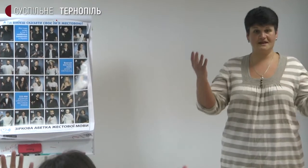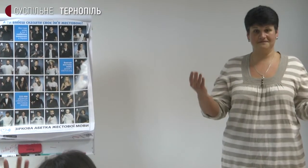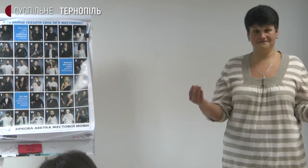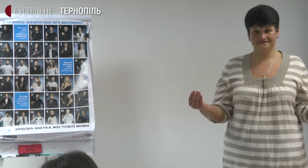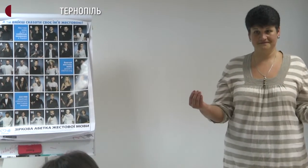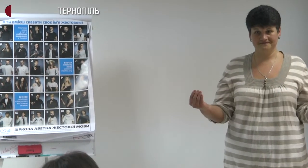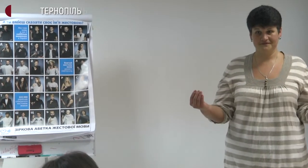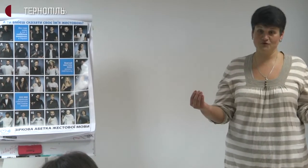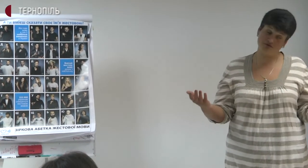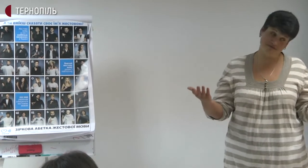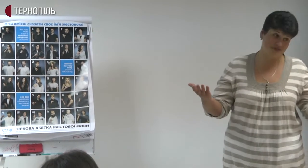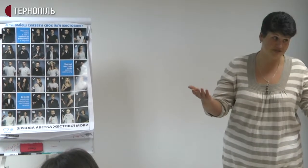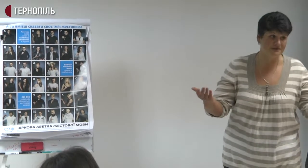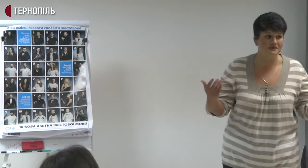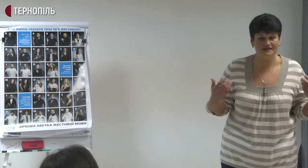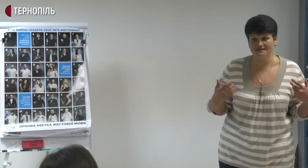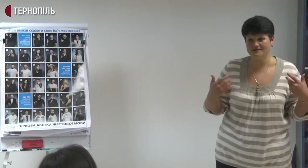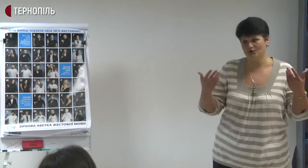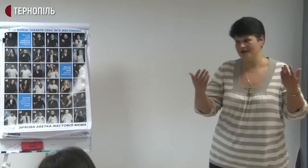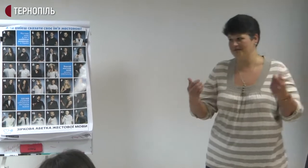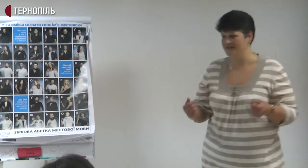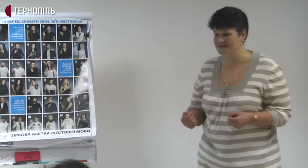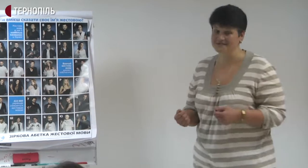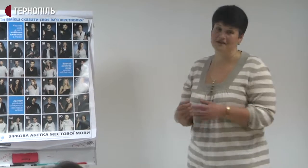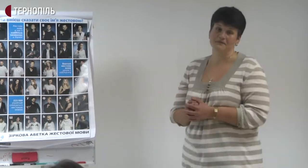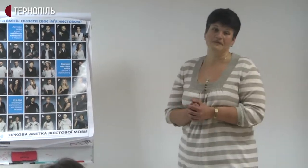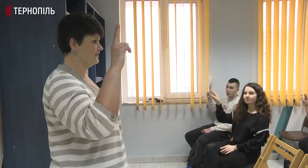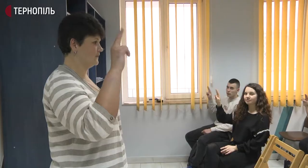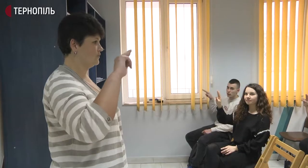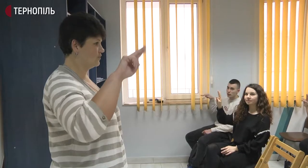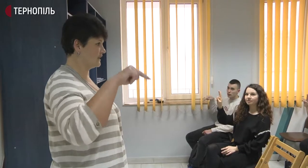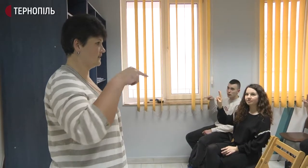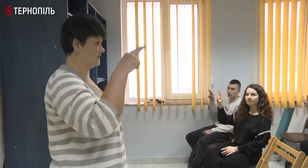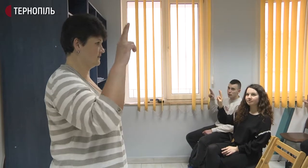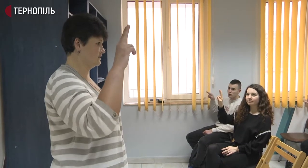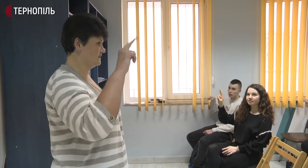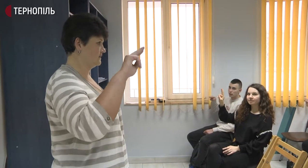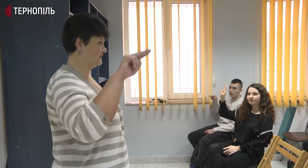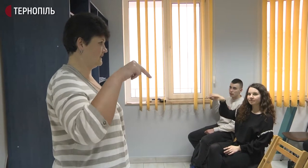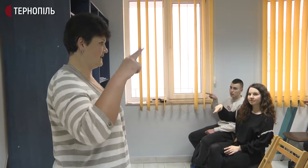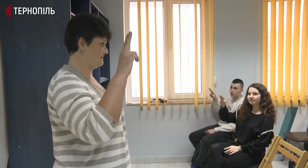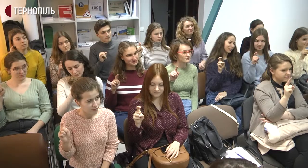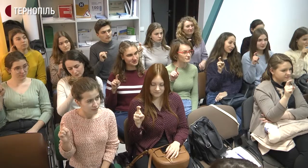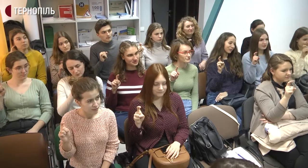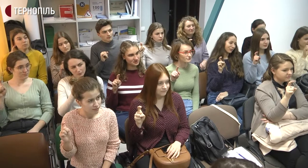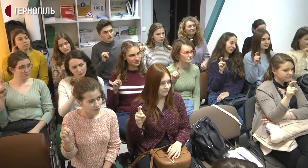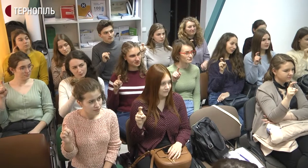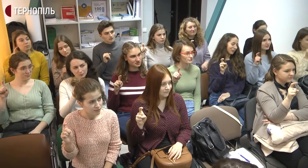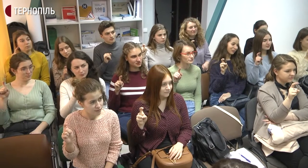дня. Що, бачите, ви привіталися зі мною, я привіталася з вами. Перше заняття викладачка жестової мови Надія